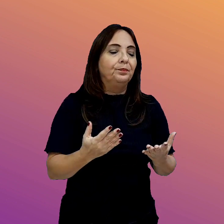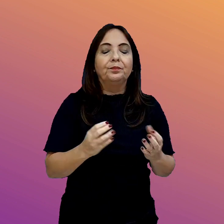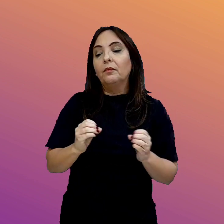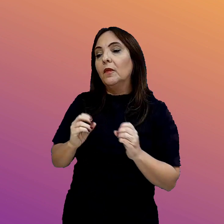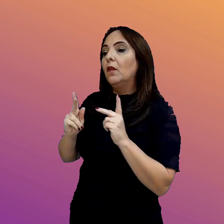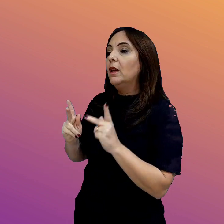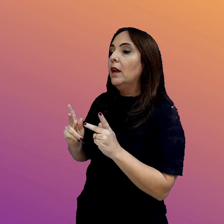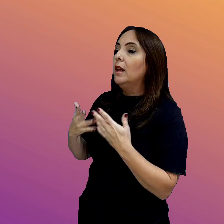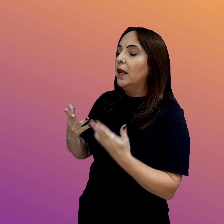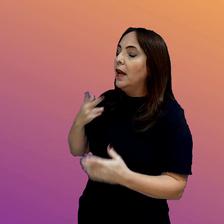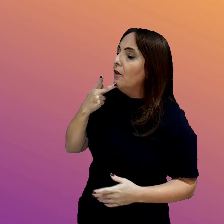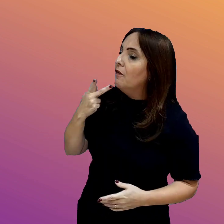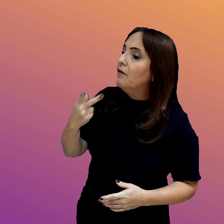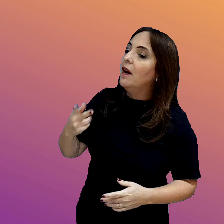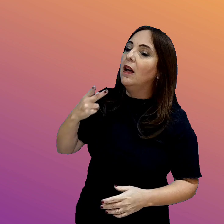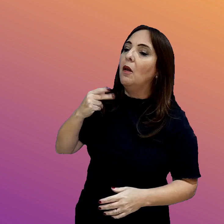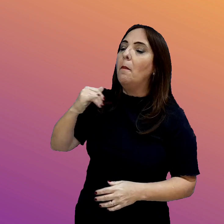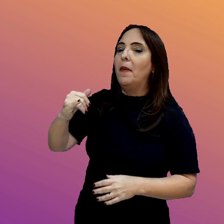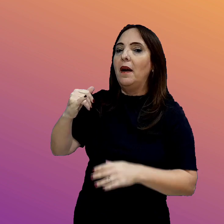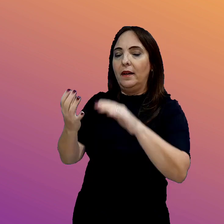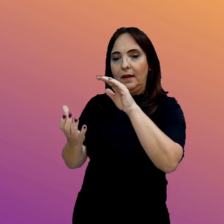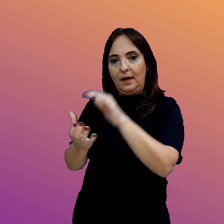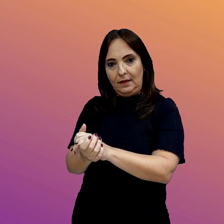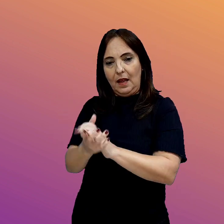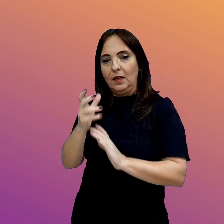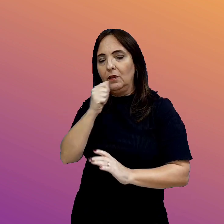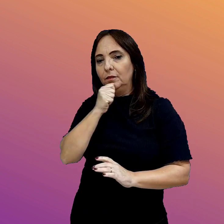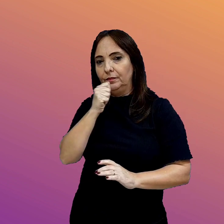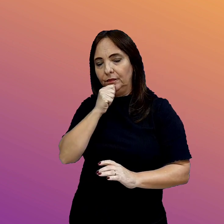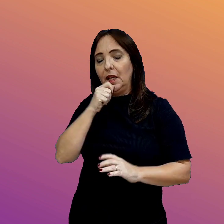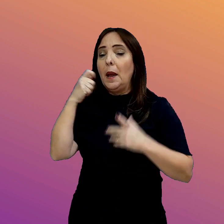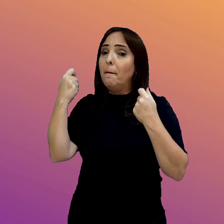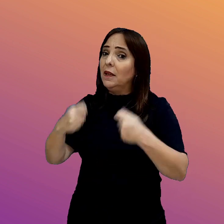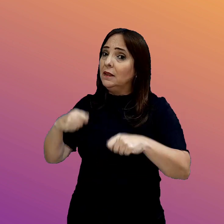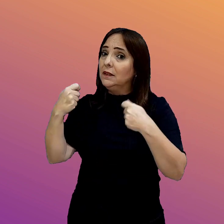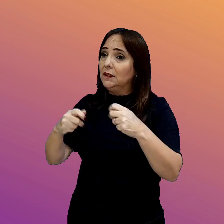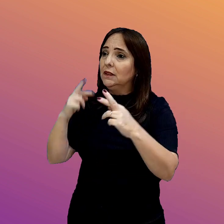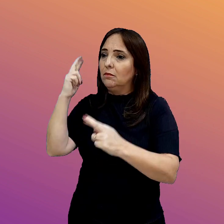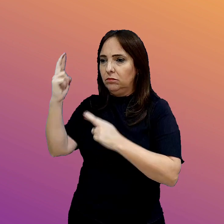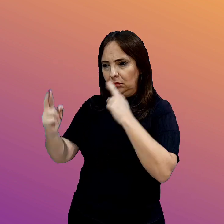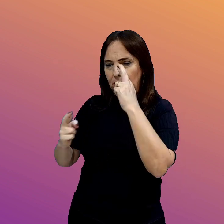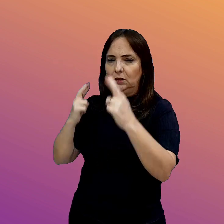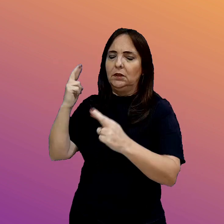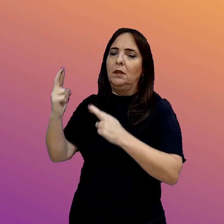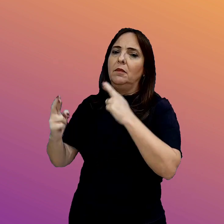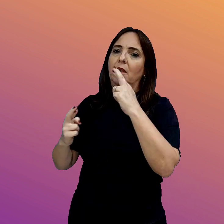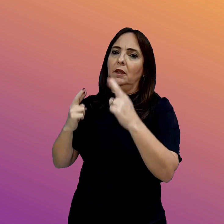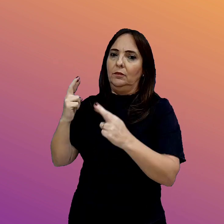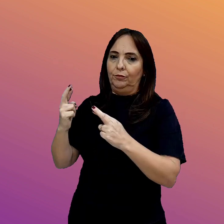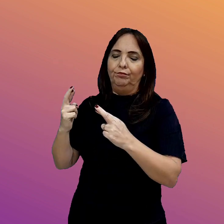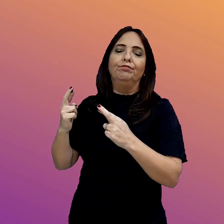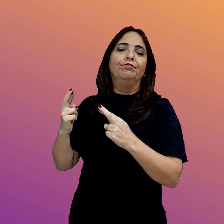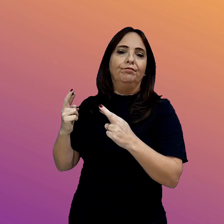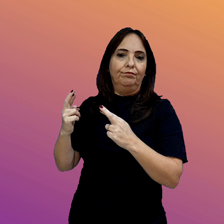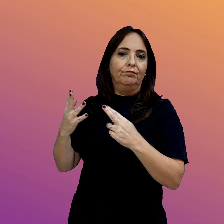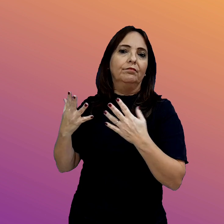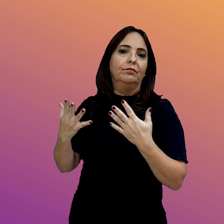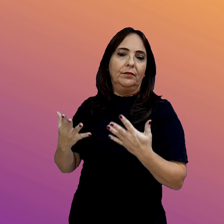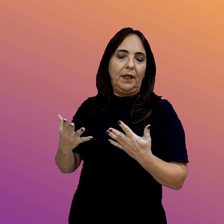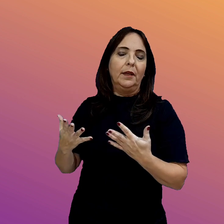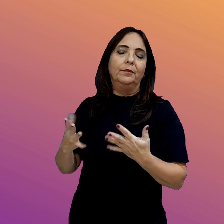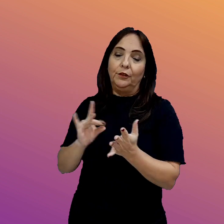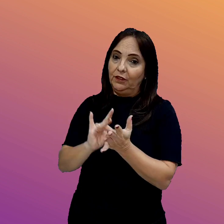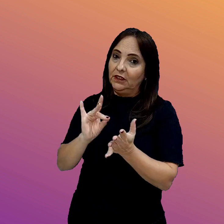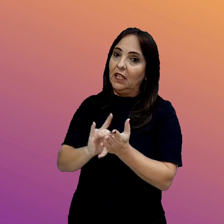Primeiramente, eu falo aos pais que são casados: mantenham um bom relacionamento conjugal. Bons cônjuges são bons